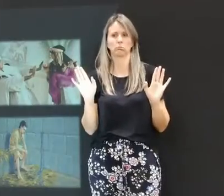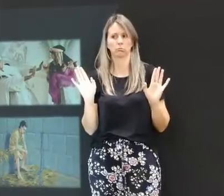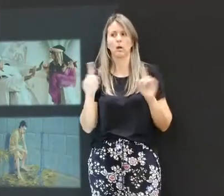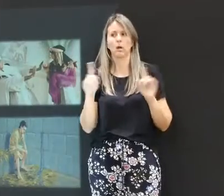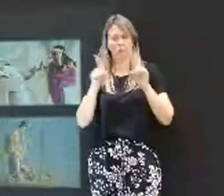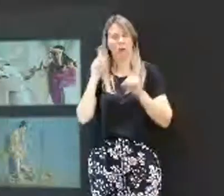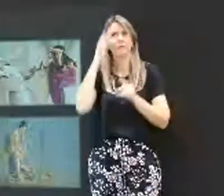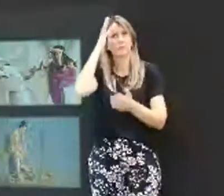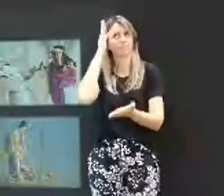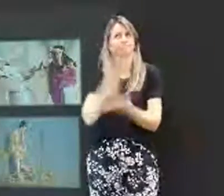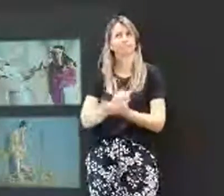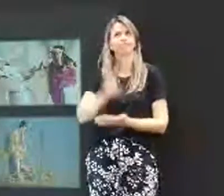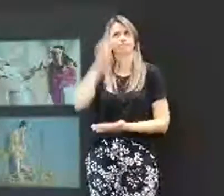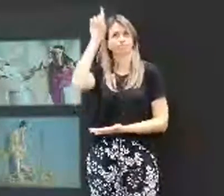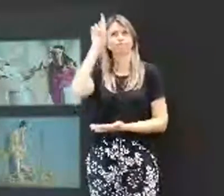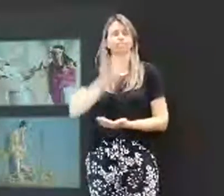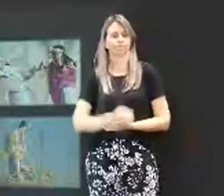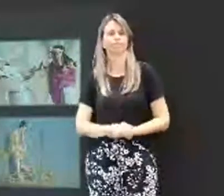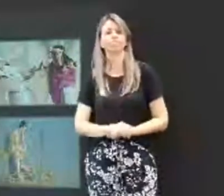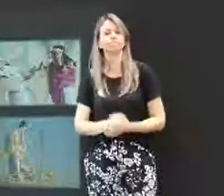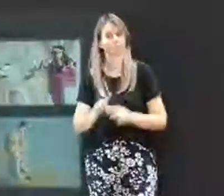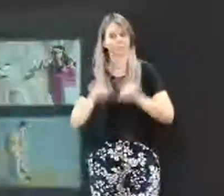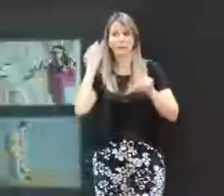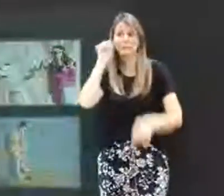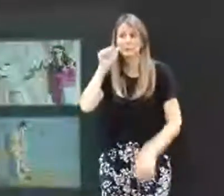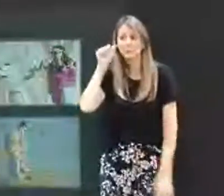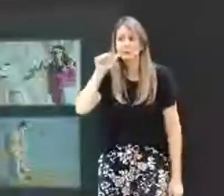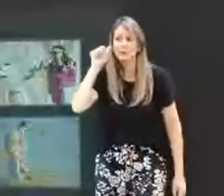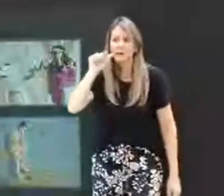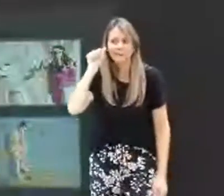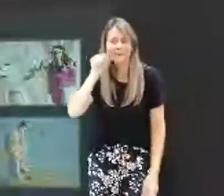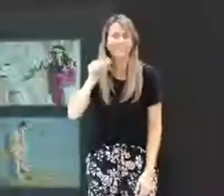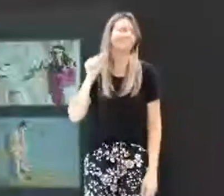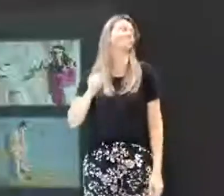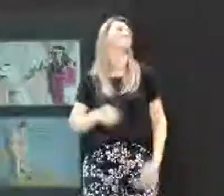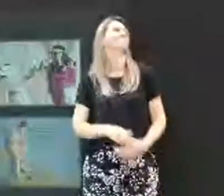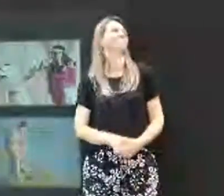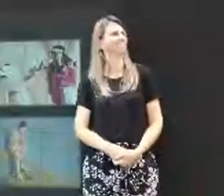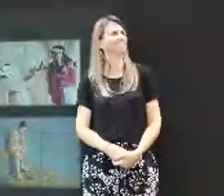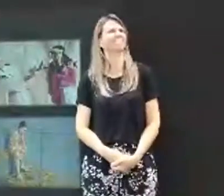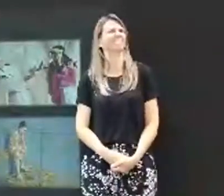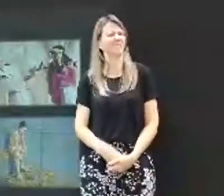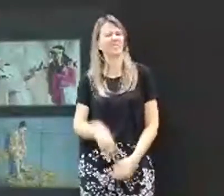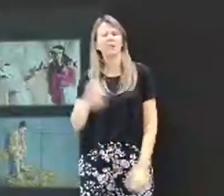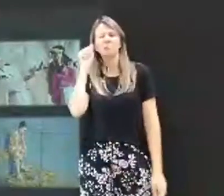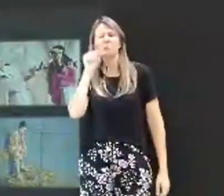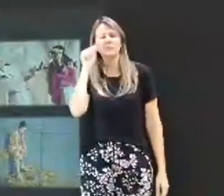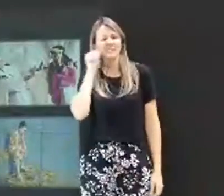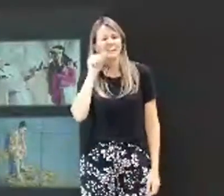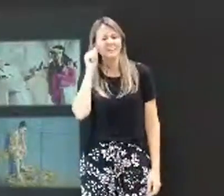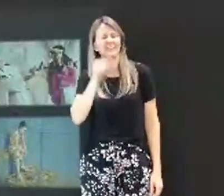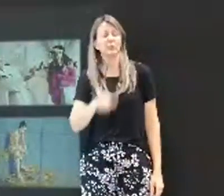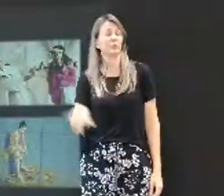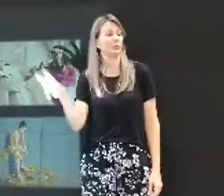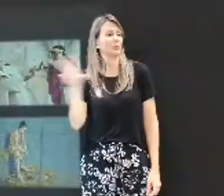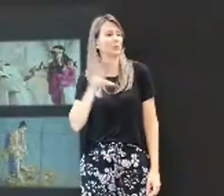somente isso. Mas ele sempre com o Senhor, com fé em Deus. Mas a mulher, nossa, essa